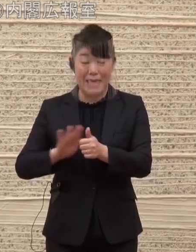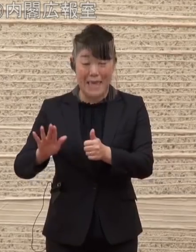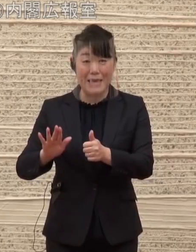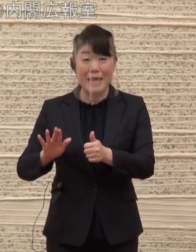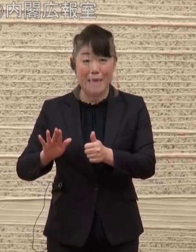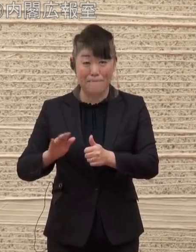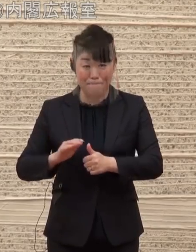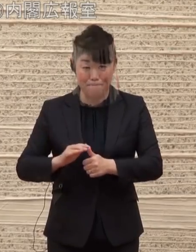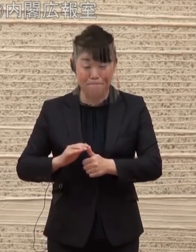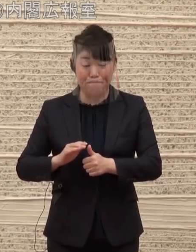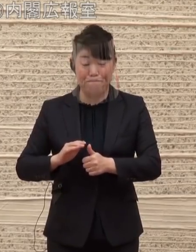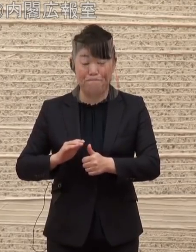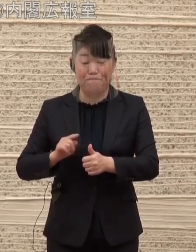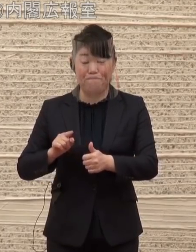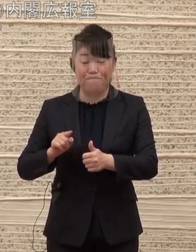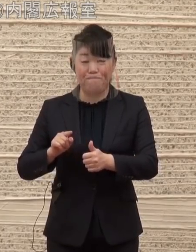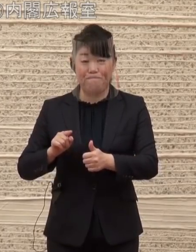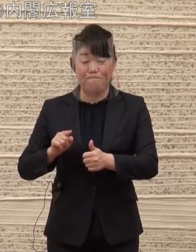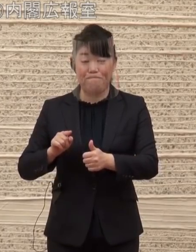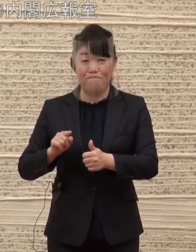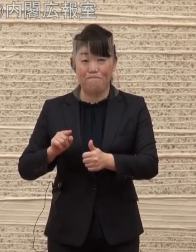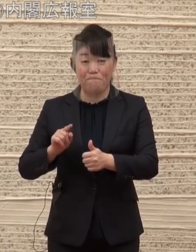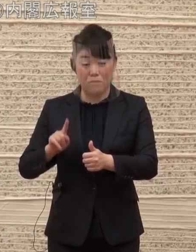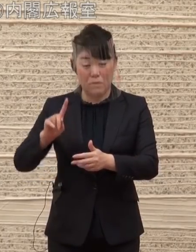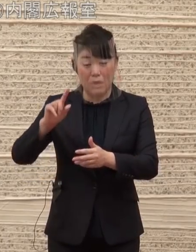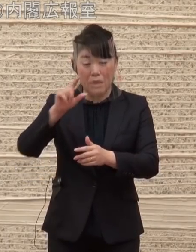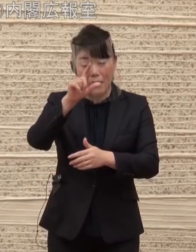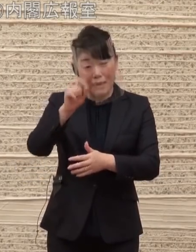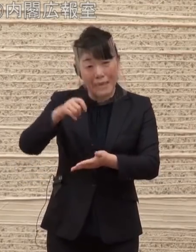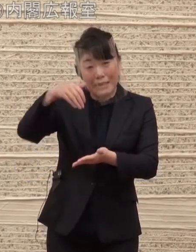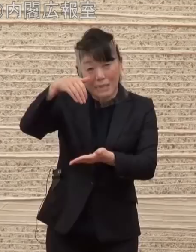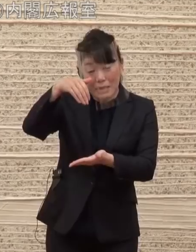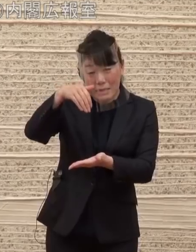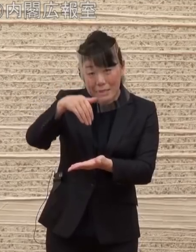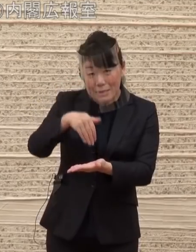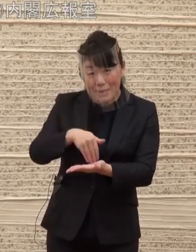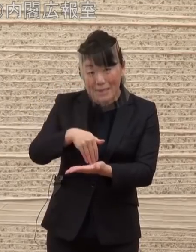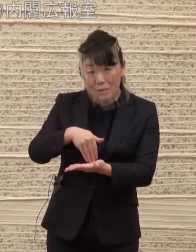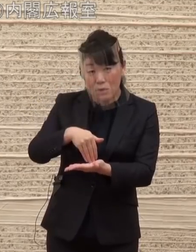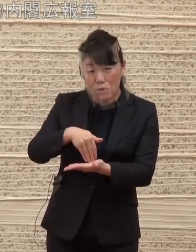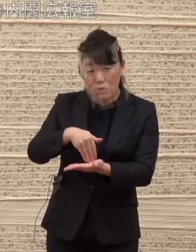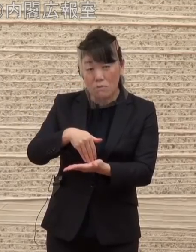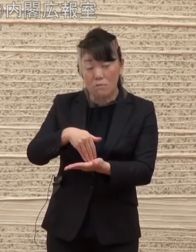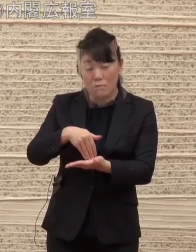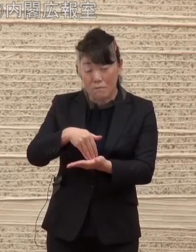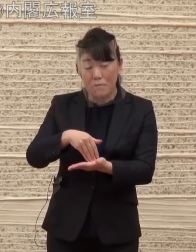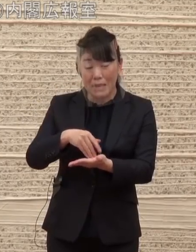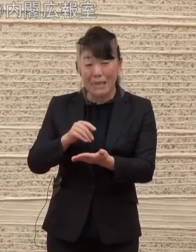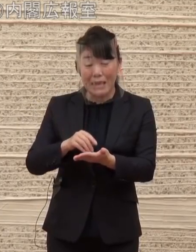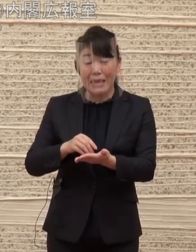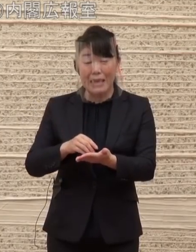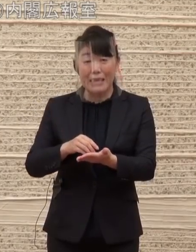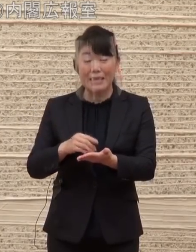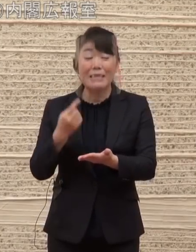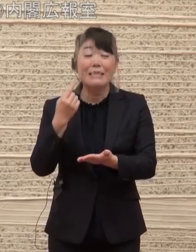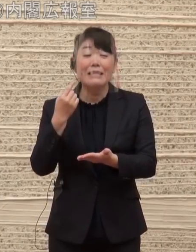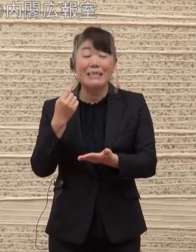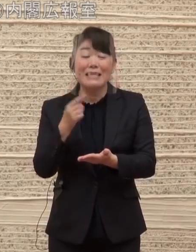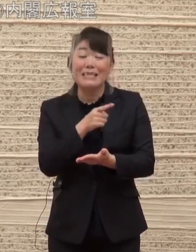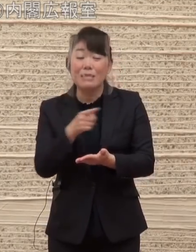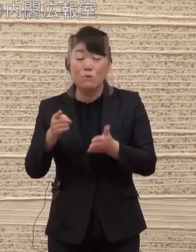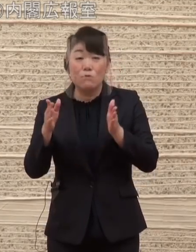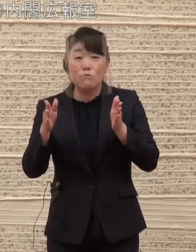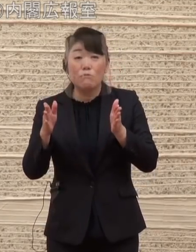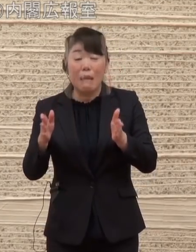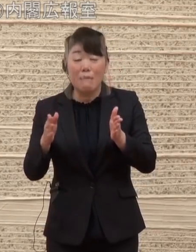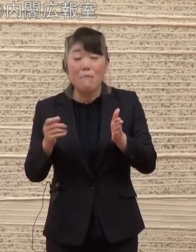挙げておられましたが今回その立末までの期限から1週間程度前倒しして判断する